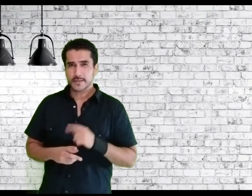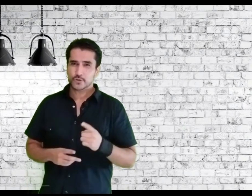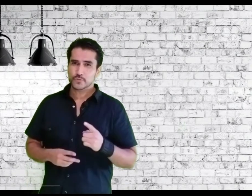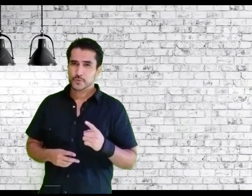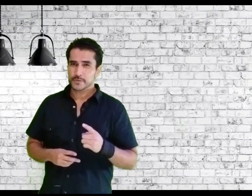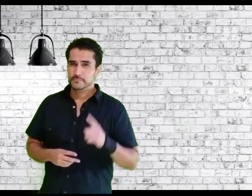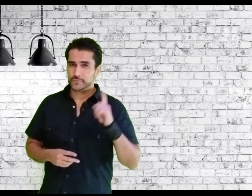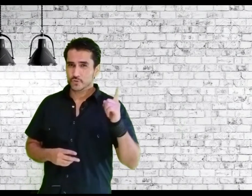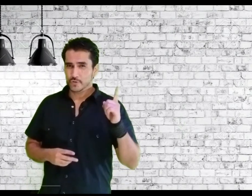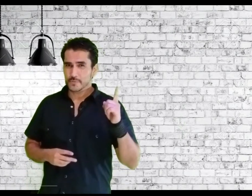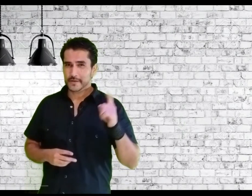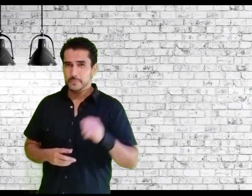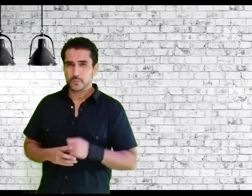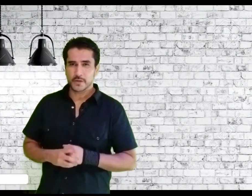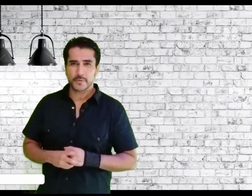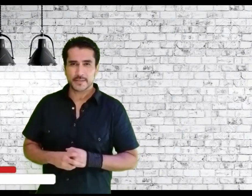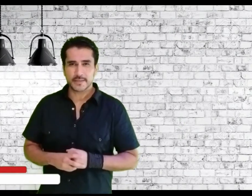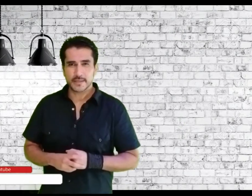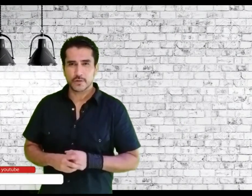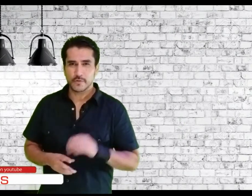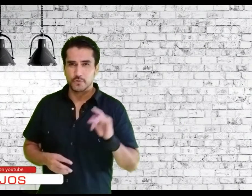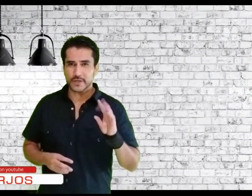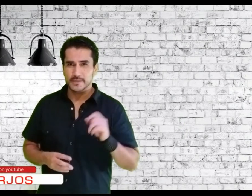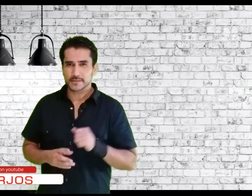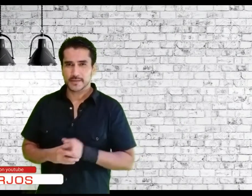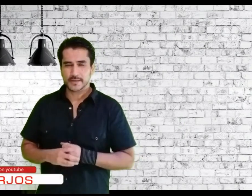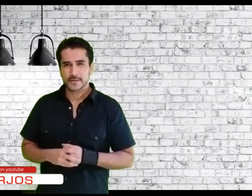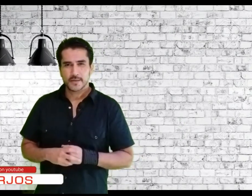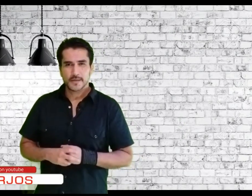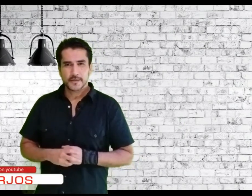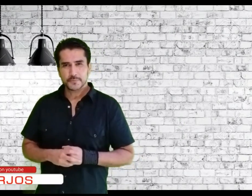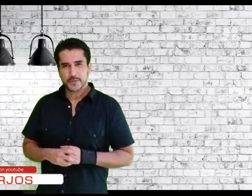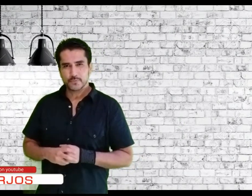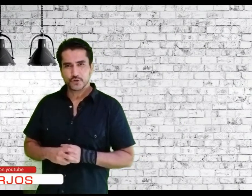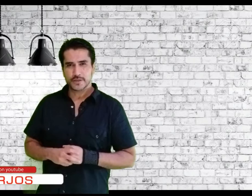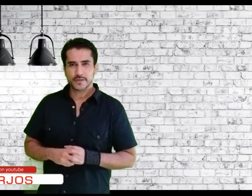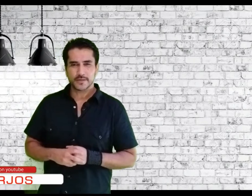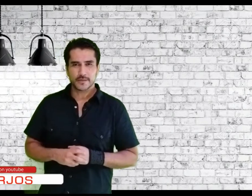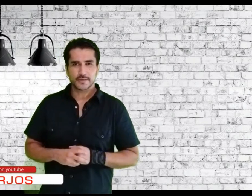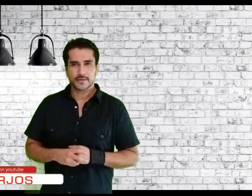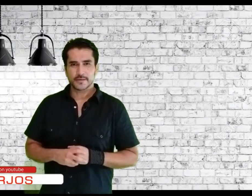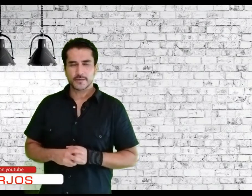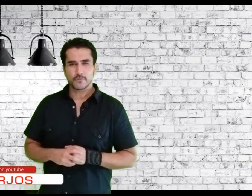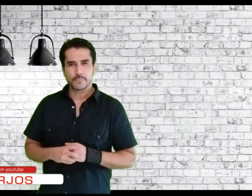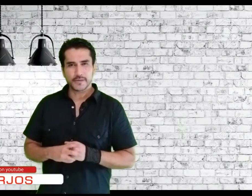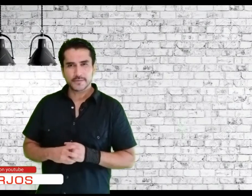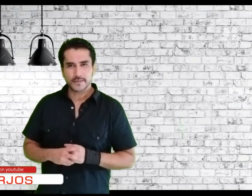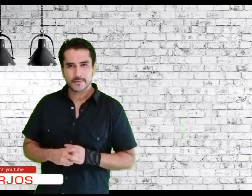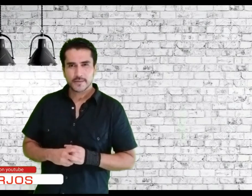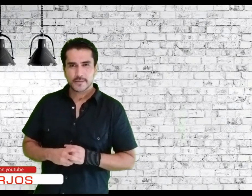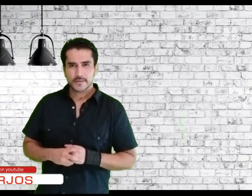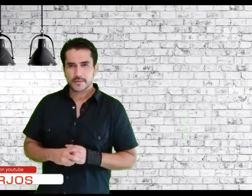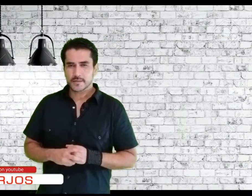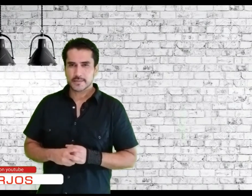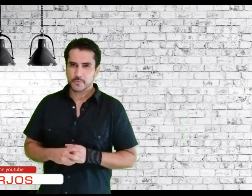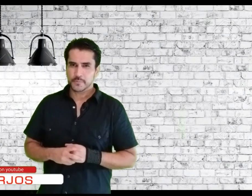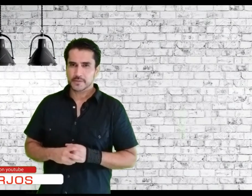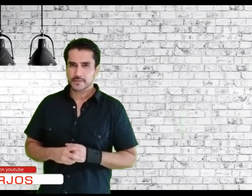listos, porque su nombre puede aparecer y lo vamos a deletrear. Esperamos que lo aprendan y estemos pendientes